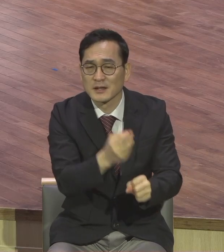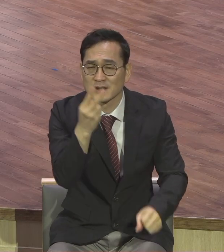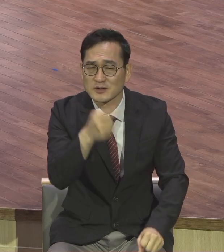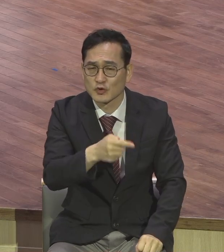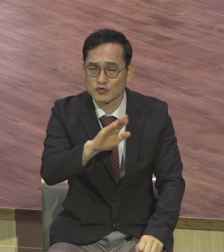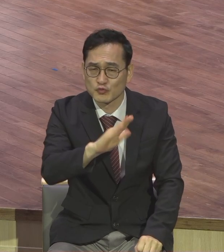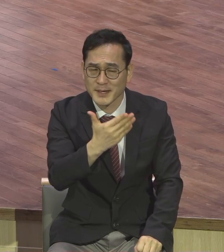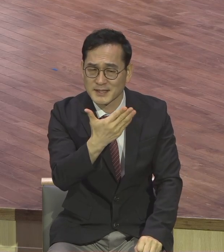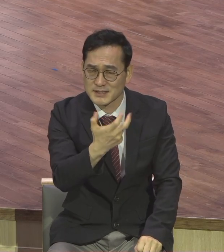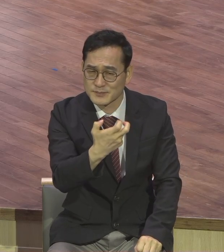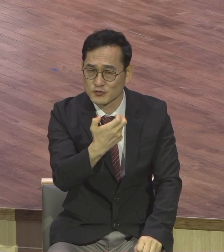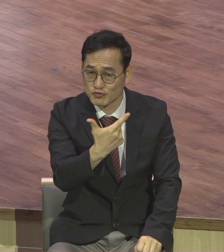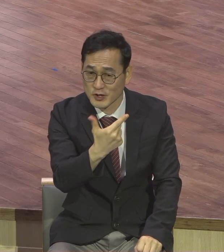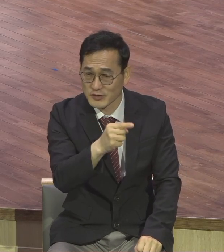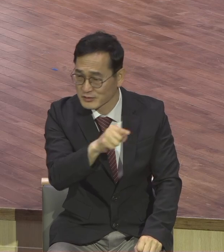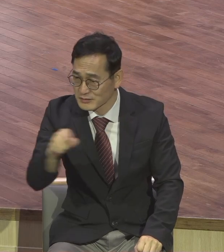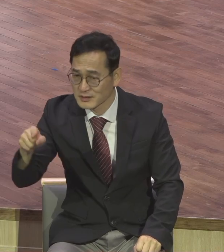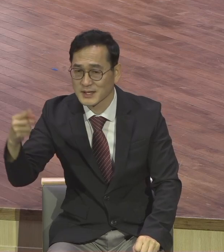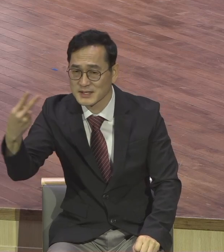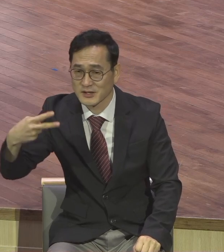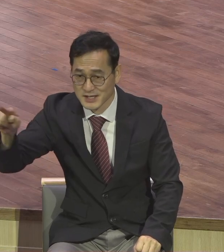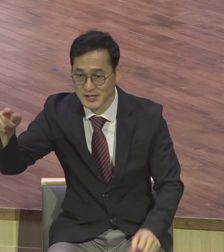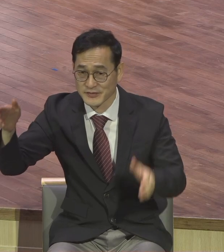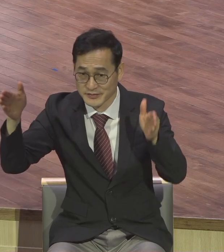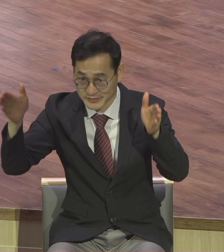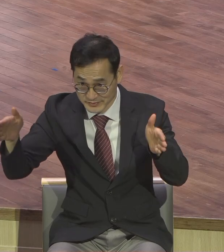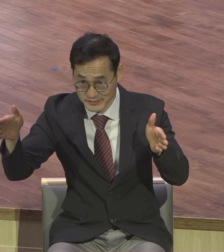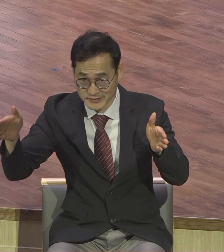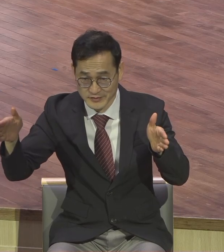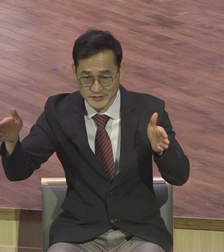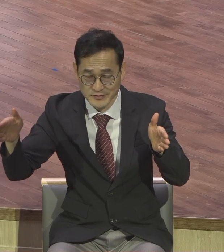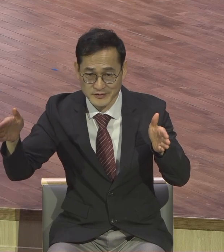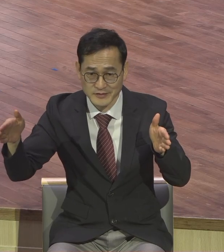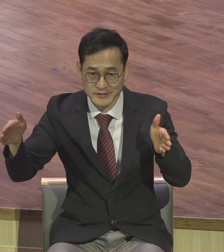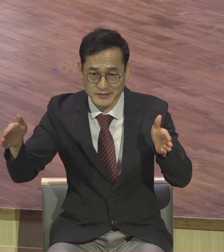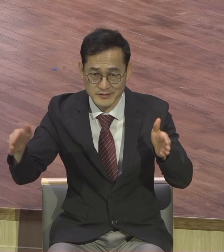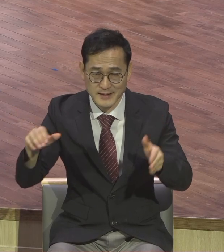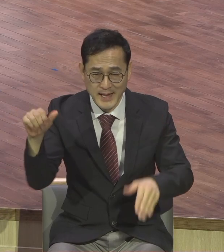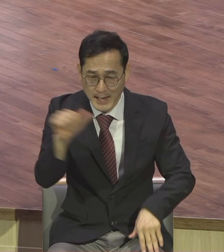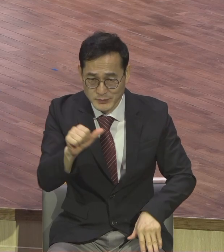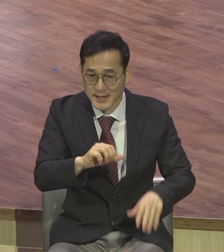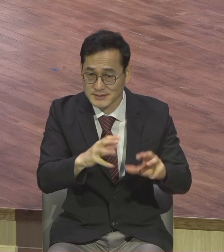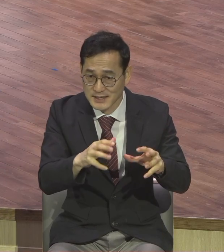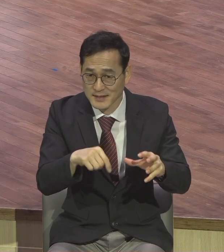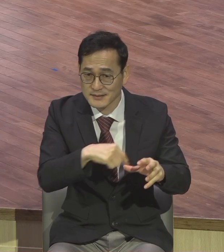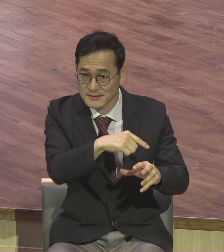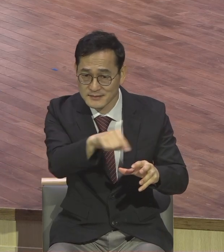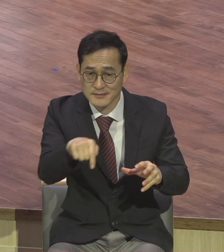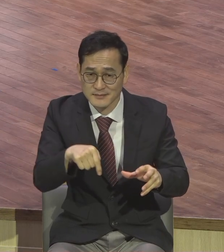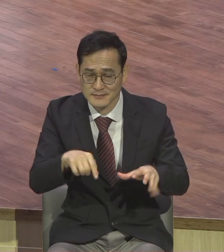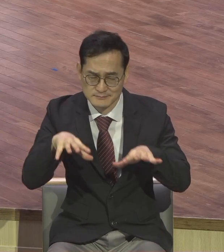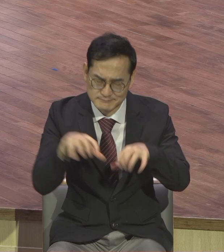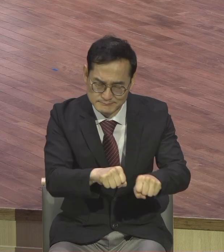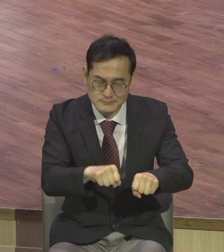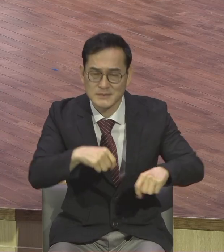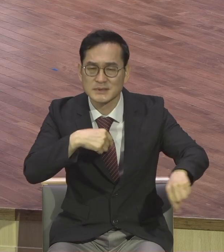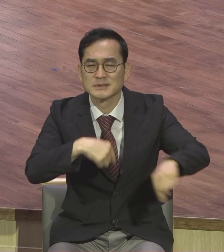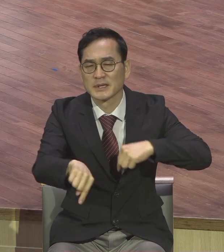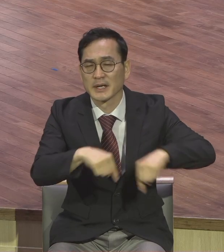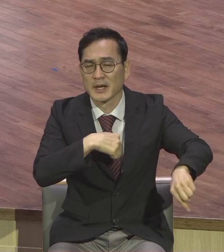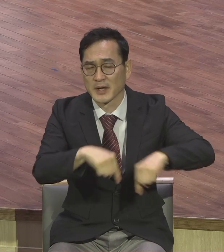1996년부터 해서 2001년까지 이들이 실제로 그렇게 이 아프가니스탄을 그렇게